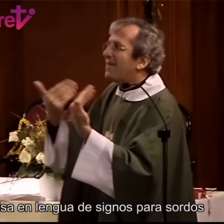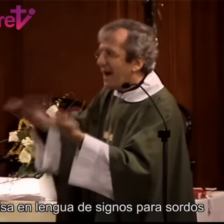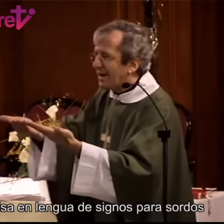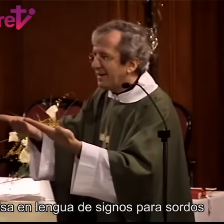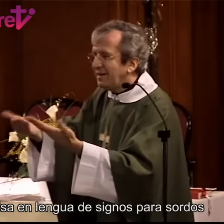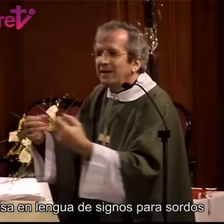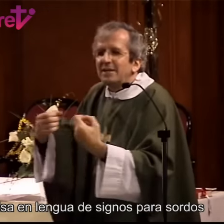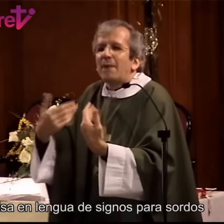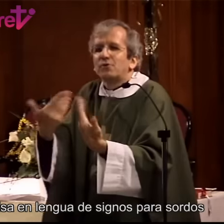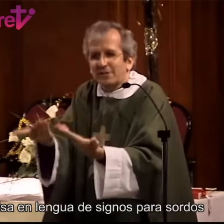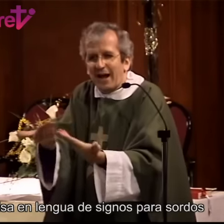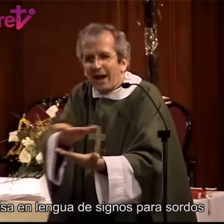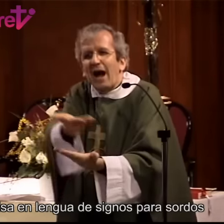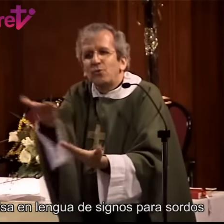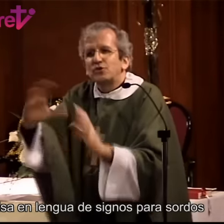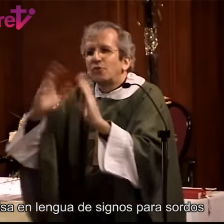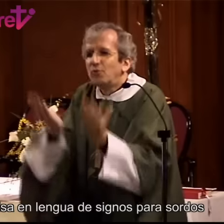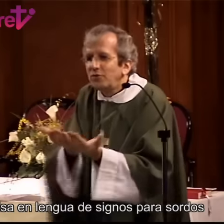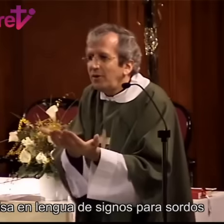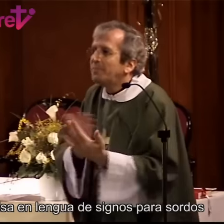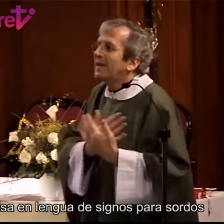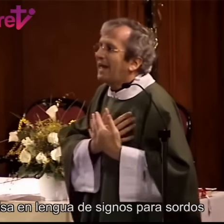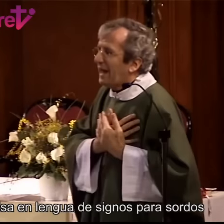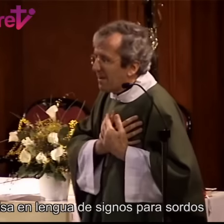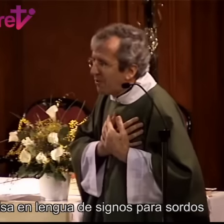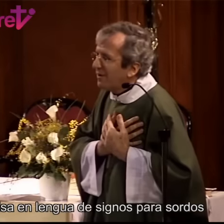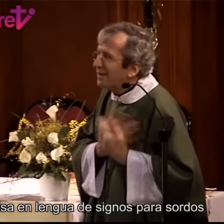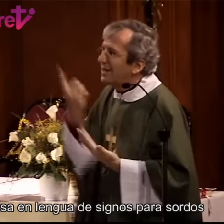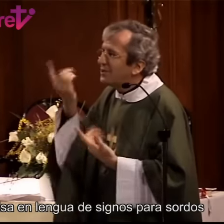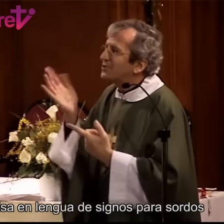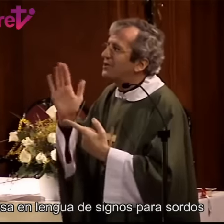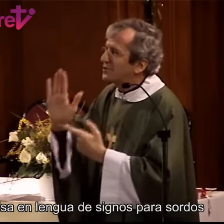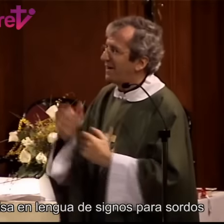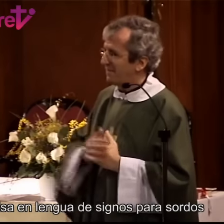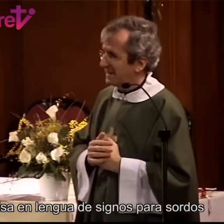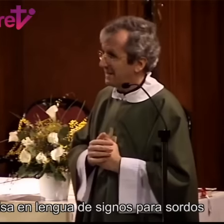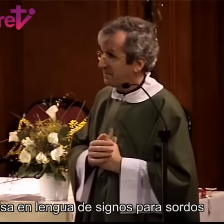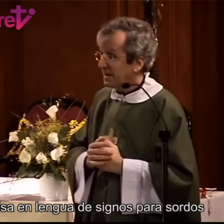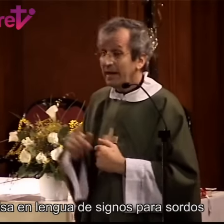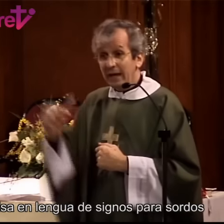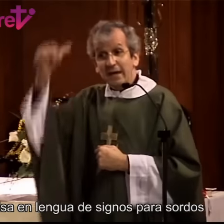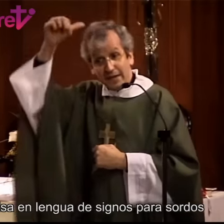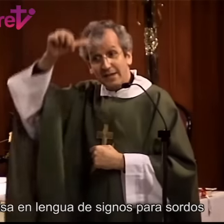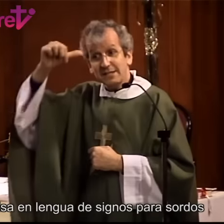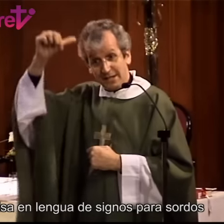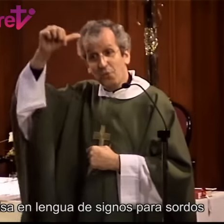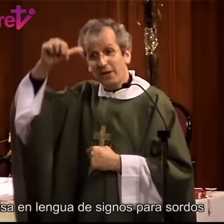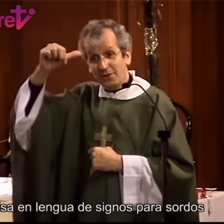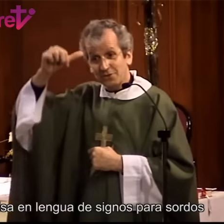dar y a mostrar a nuestro mundo el amor que Dios nos manifiesta. Y ese ser ungidos, y